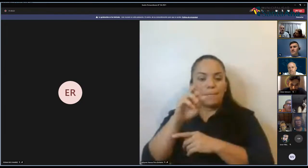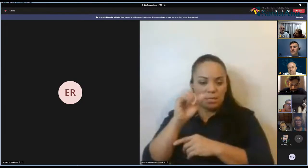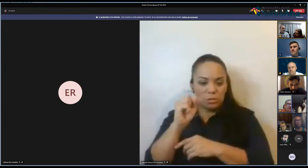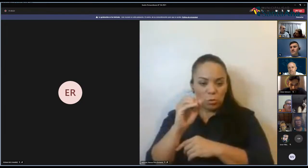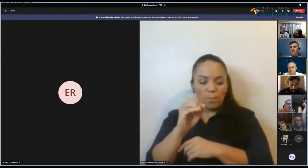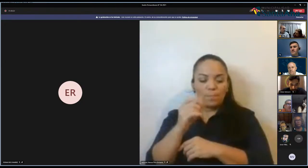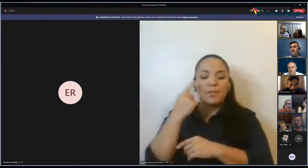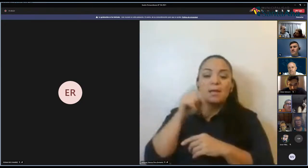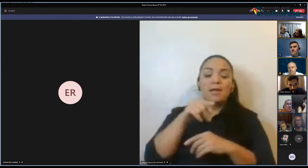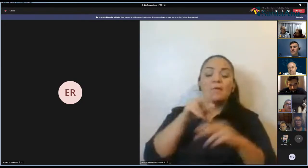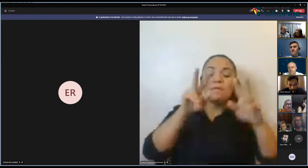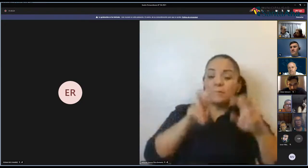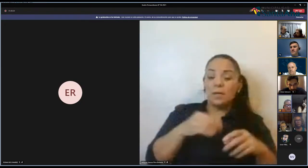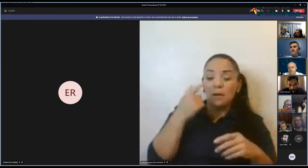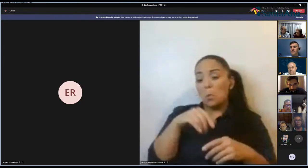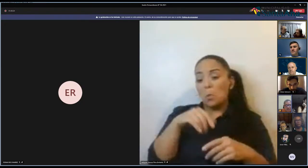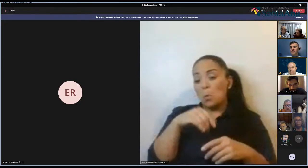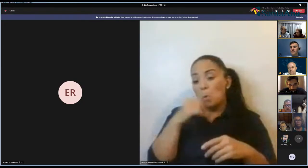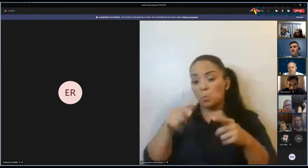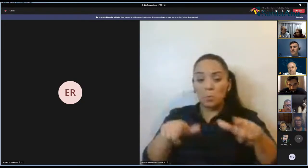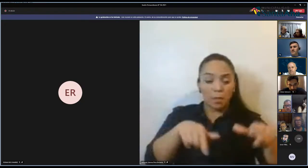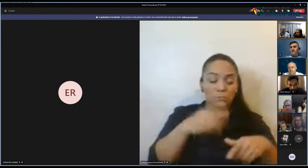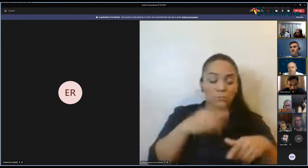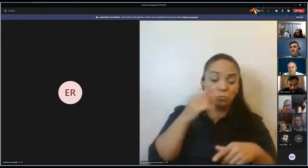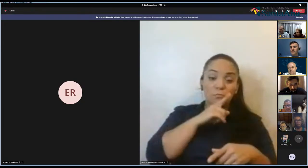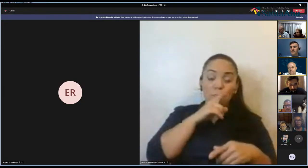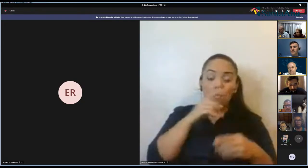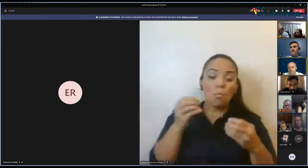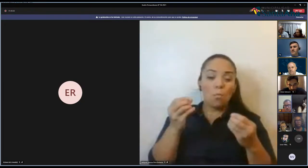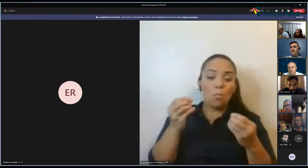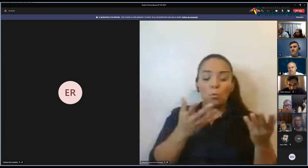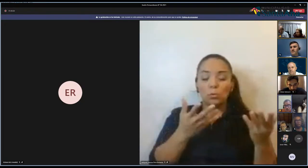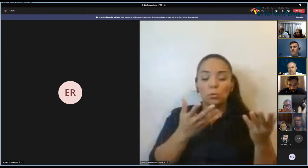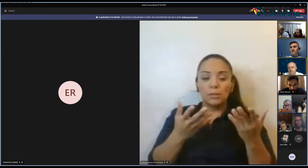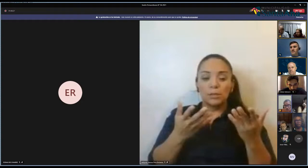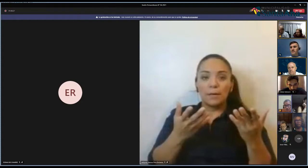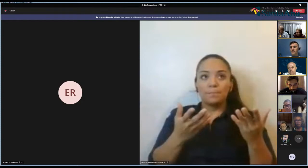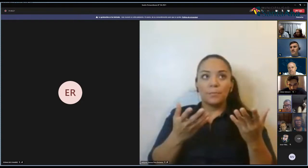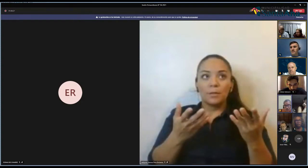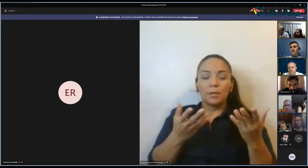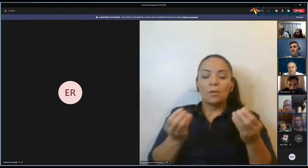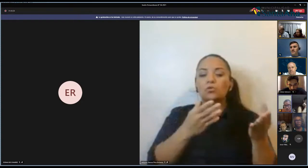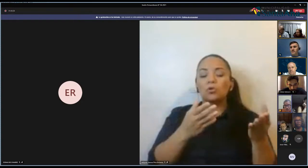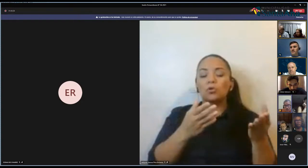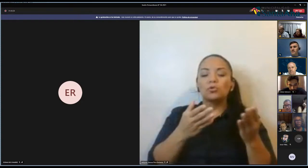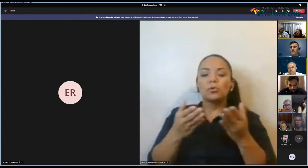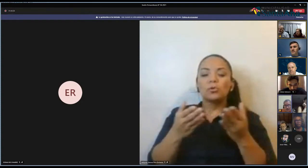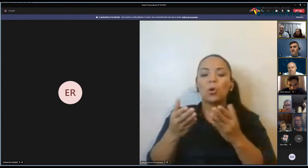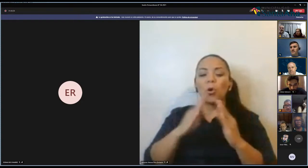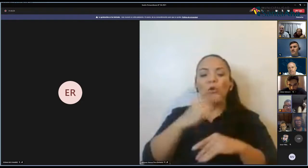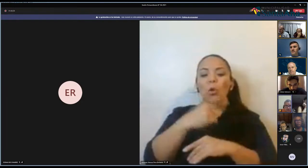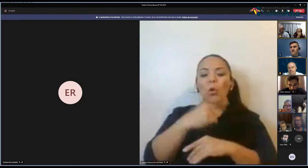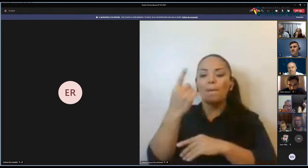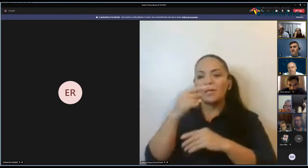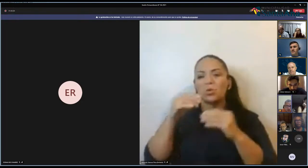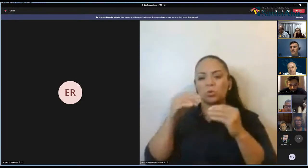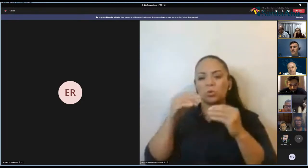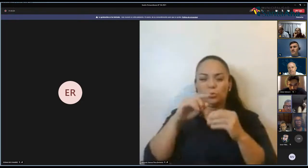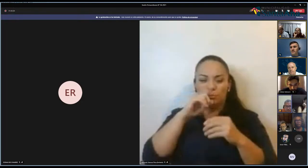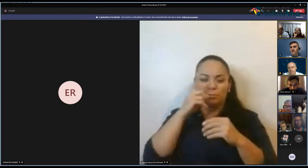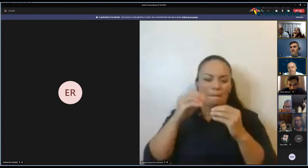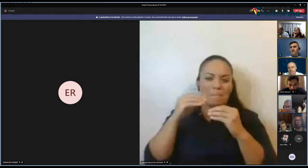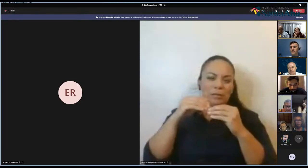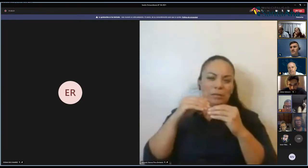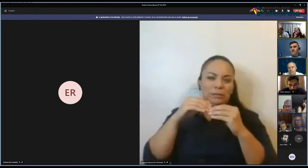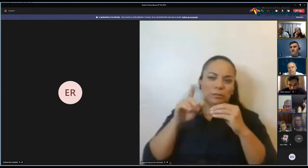si hay otras propiedades porque hay muchos muchos condominios que están más arriba que tal vez no son tan